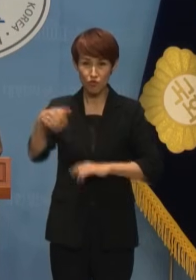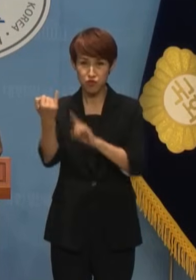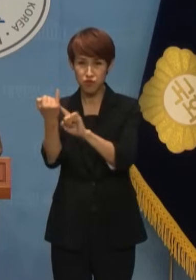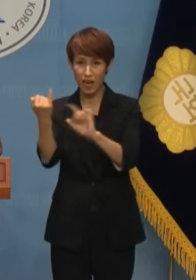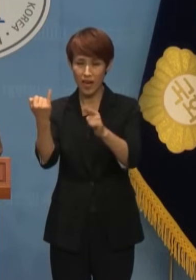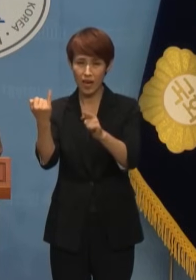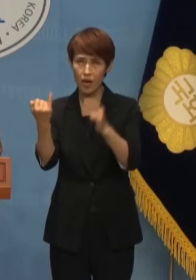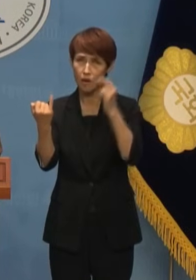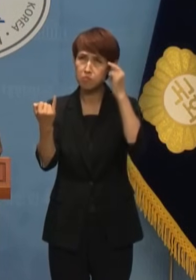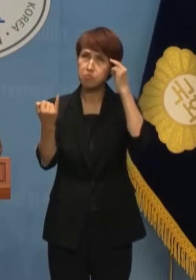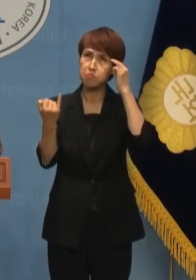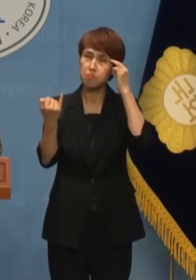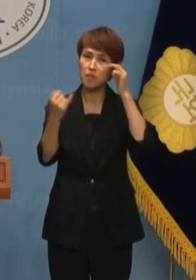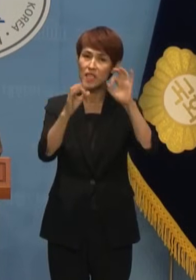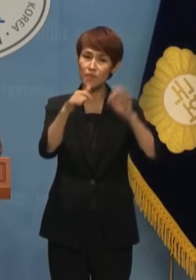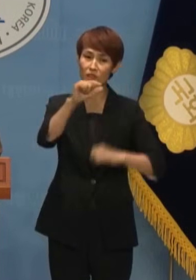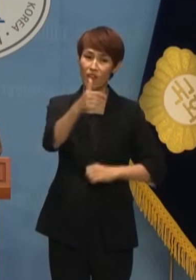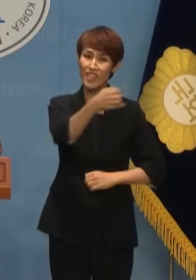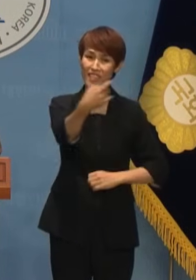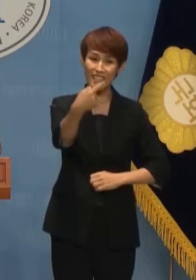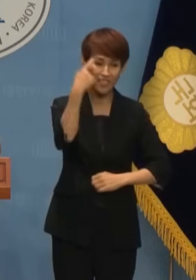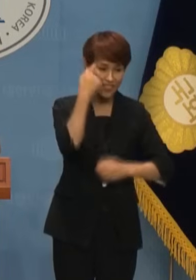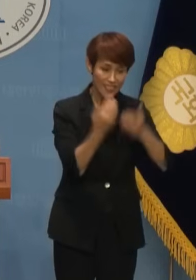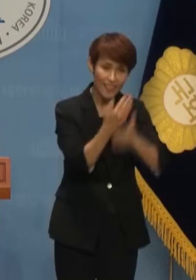김건희 여사를 떠올릴 겁니다.